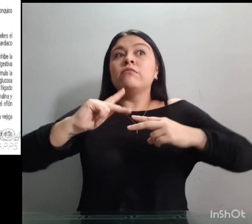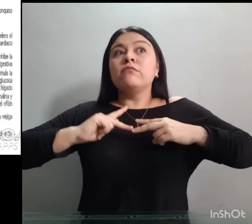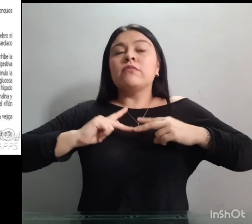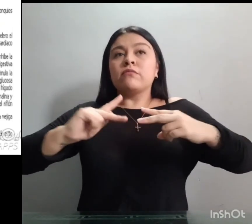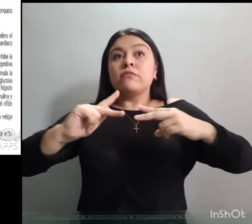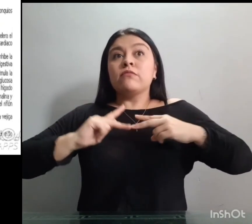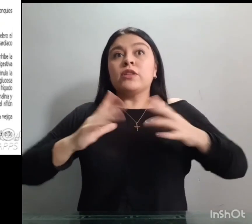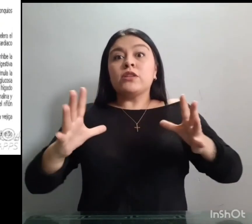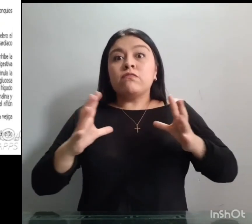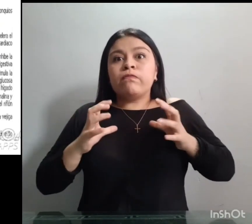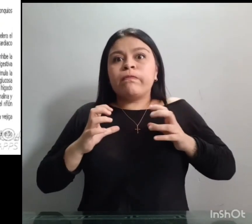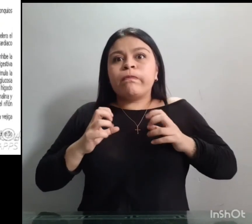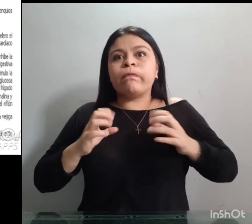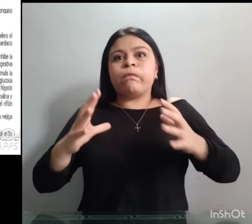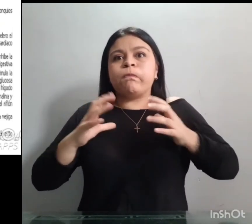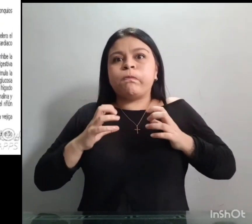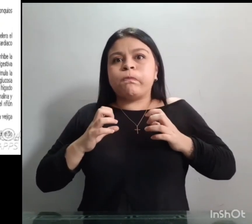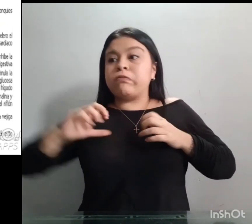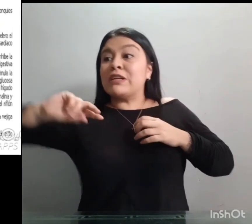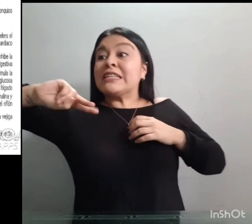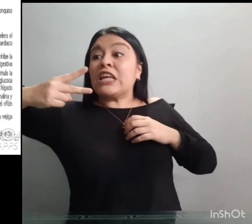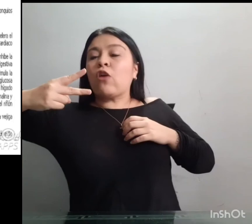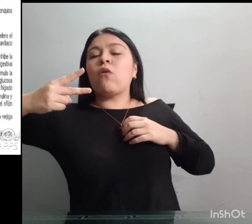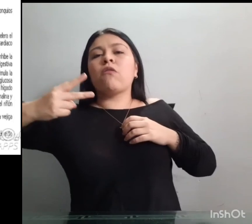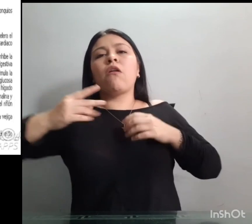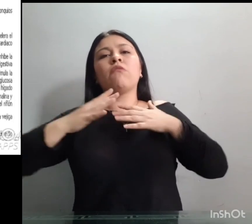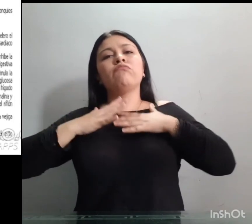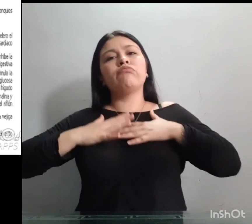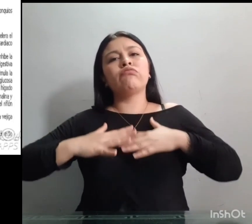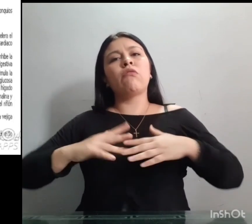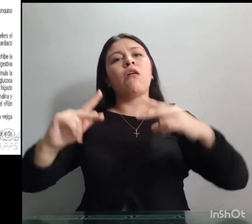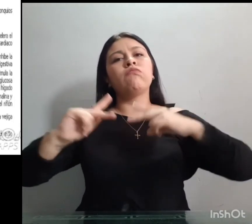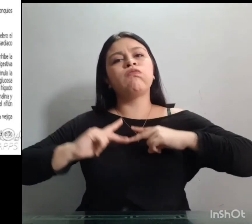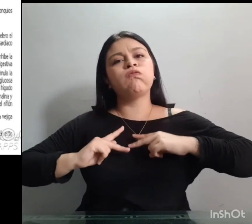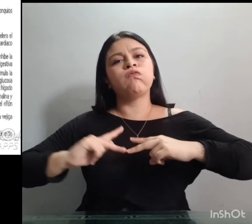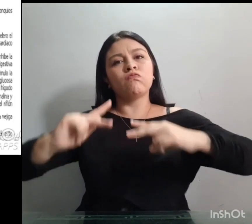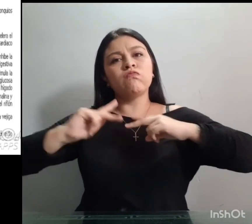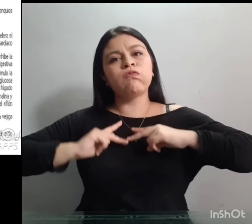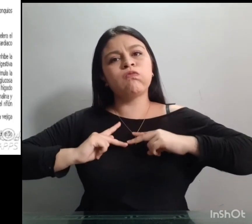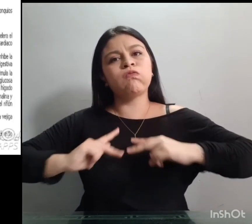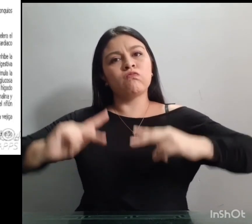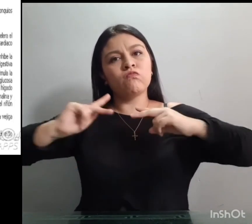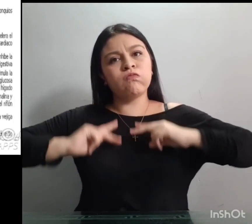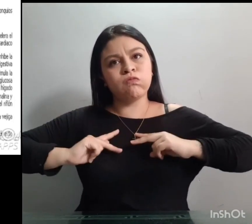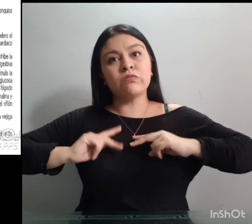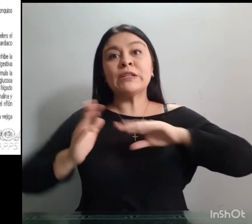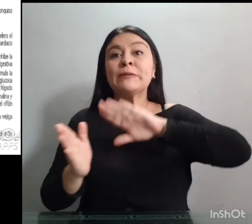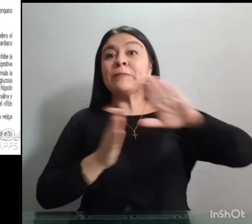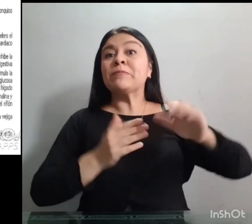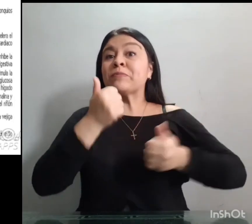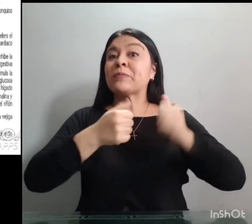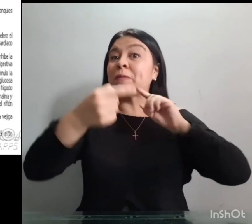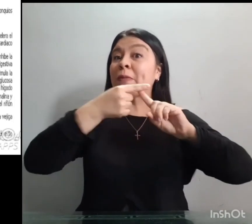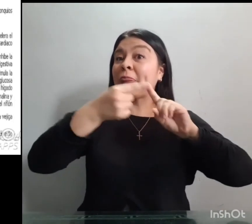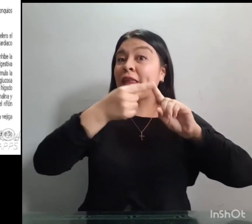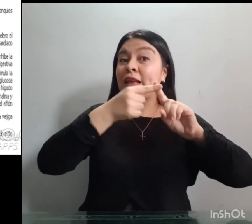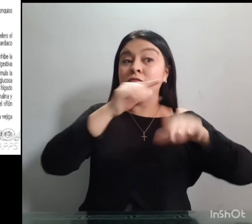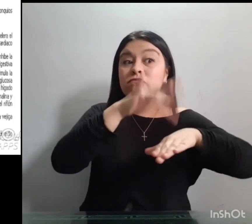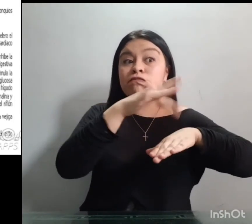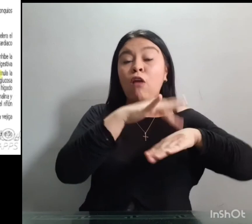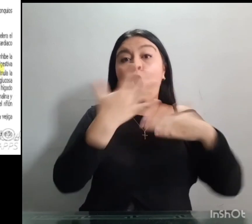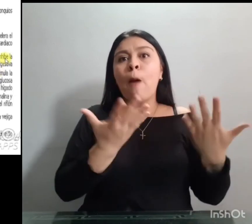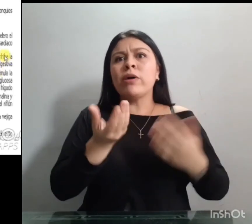el simpático relaja los bronquios. El sistema parasimpático estimula la actividad de la